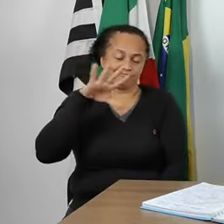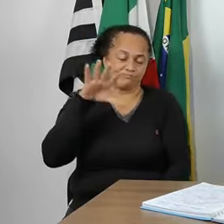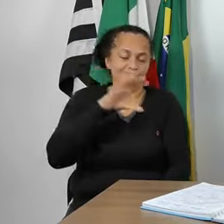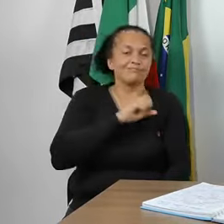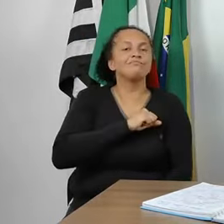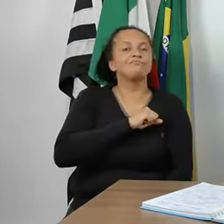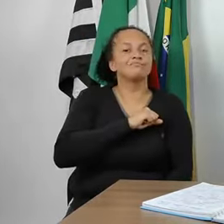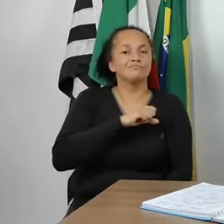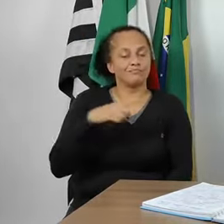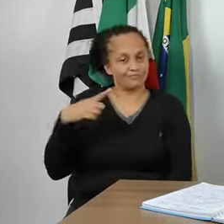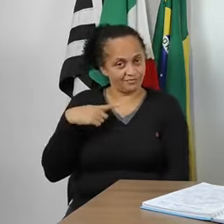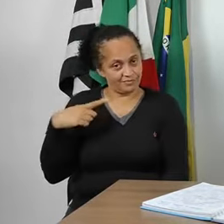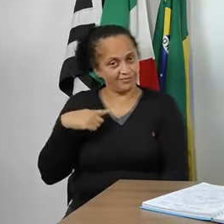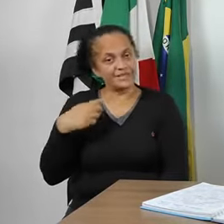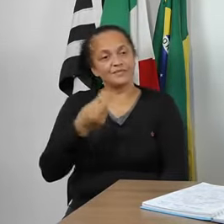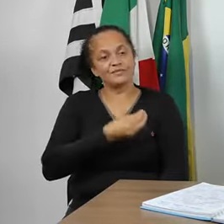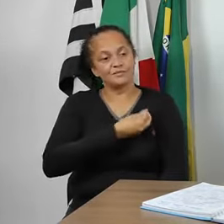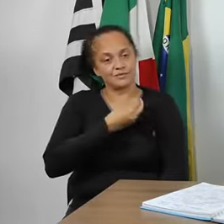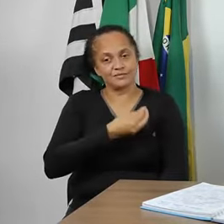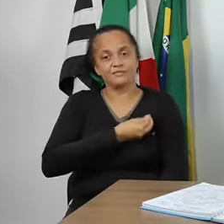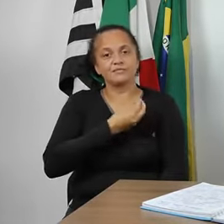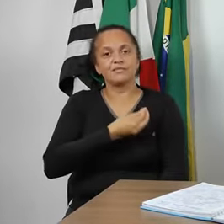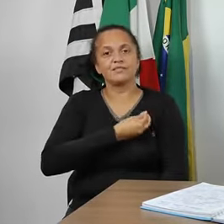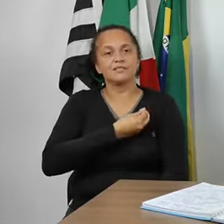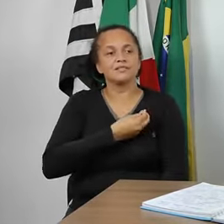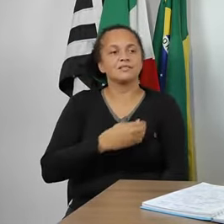temos vivido